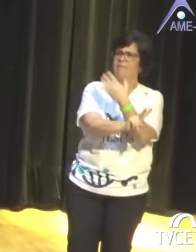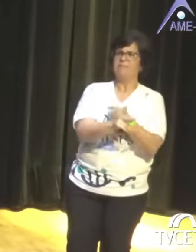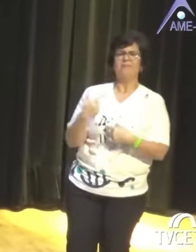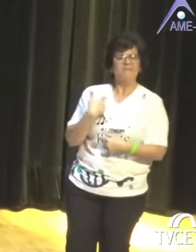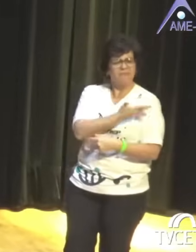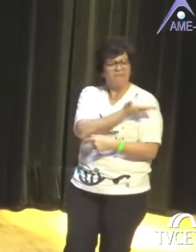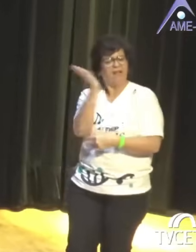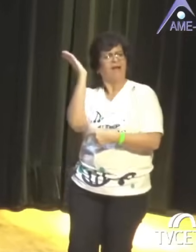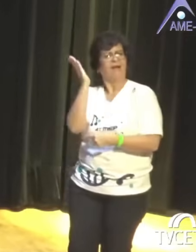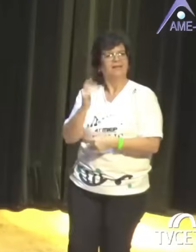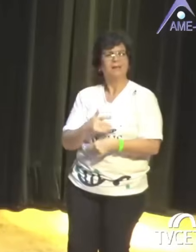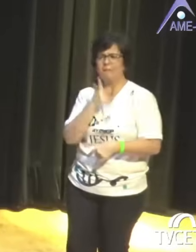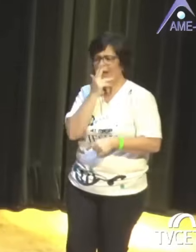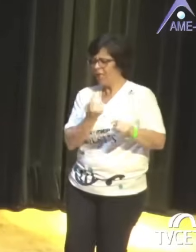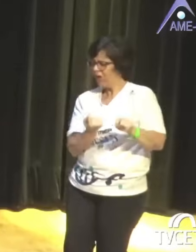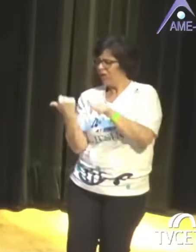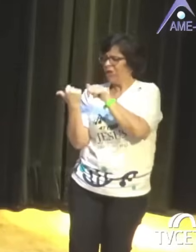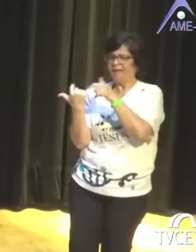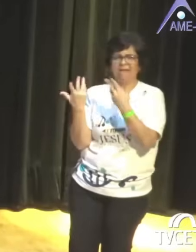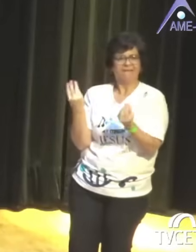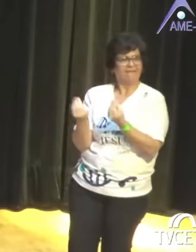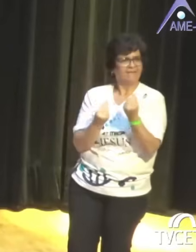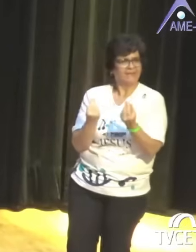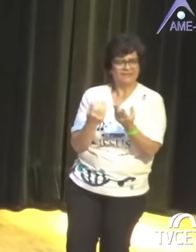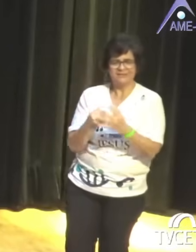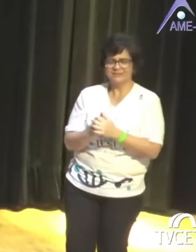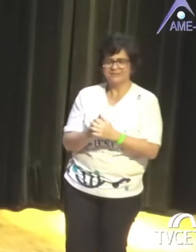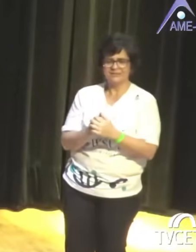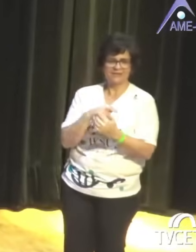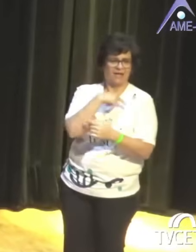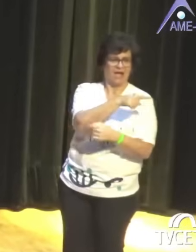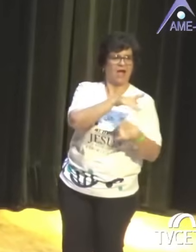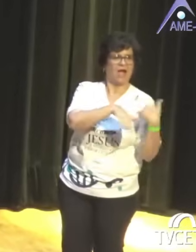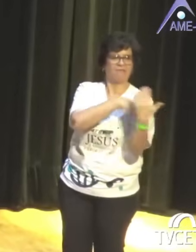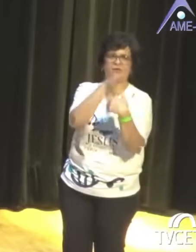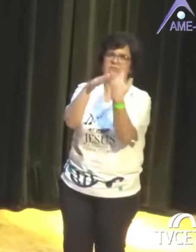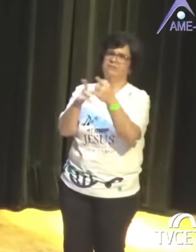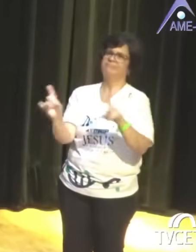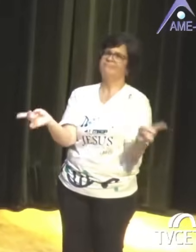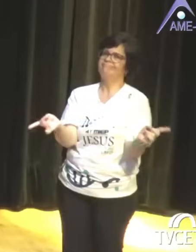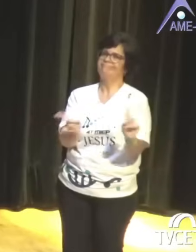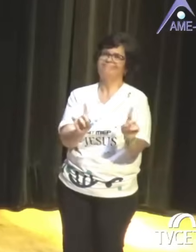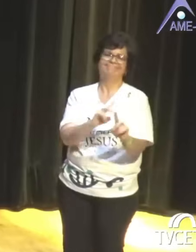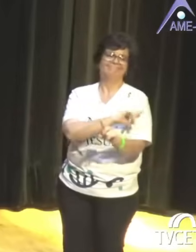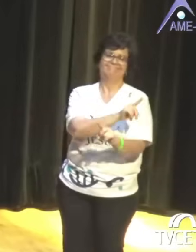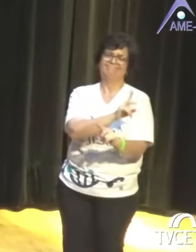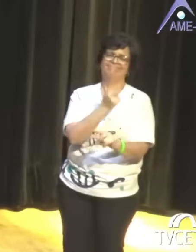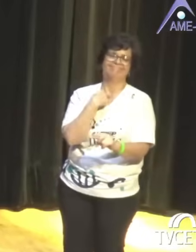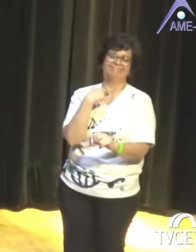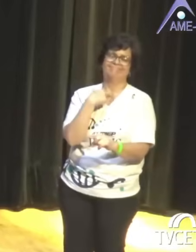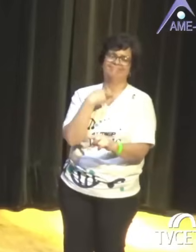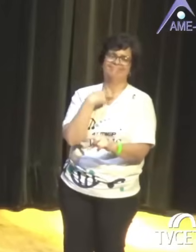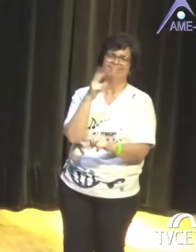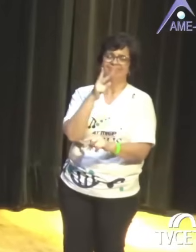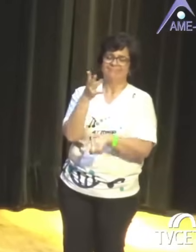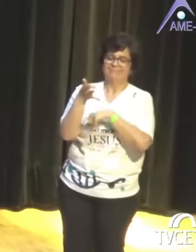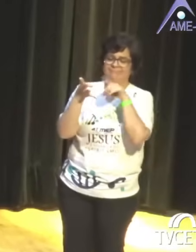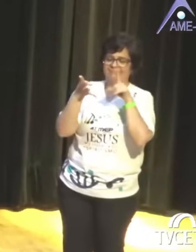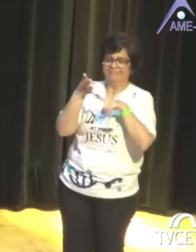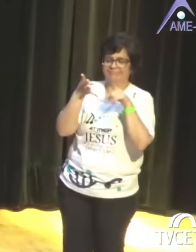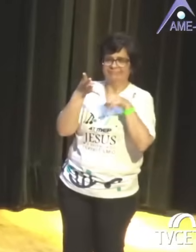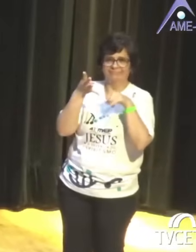filhos espaço n então aqui com conceito de evolução não mas há um quarto elemento aqui que é o